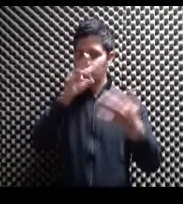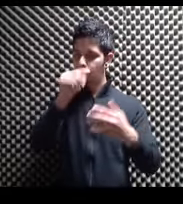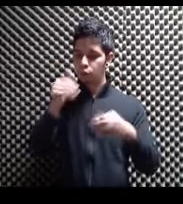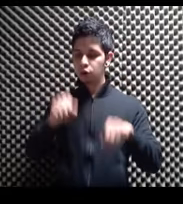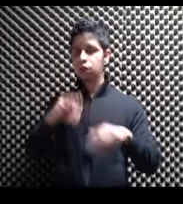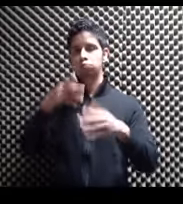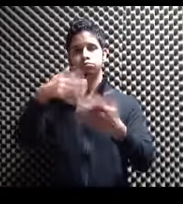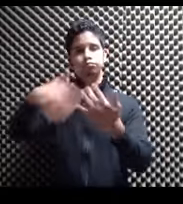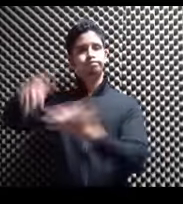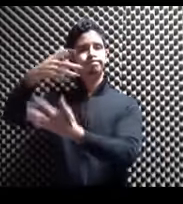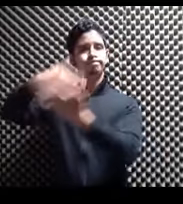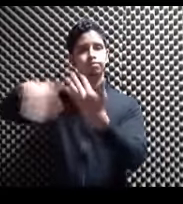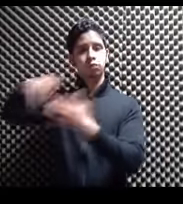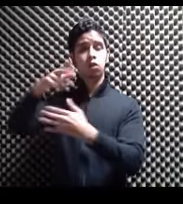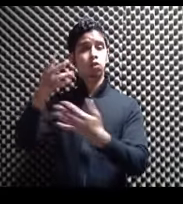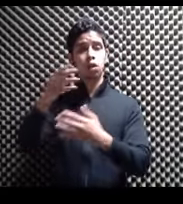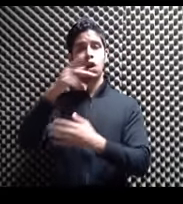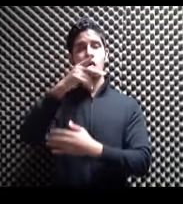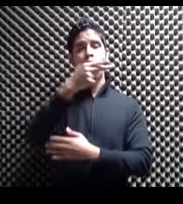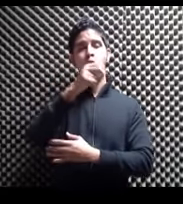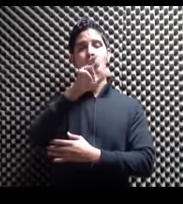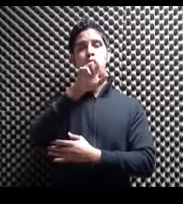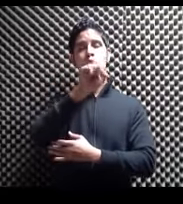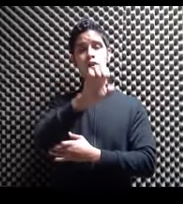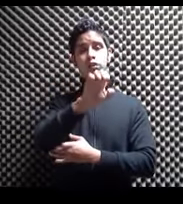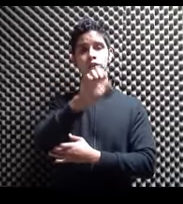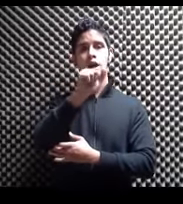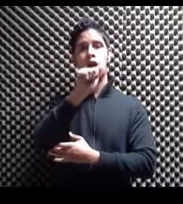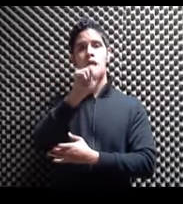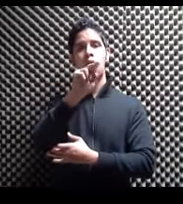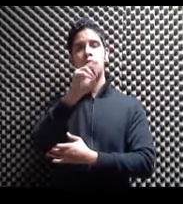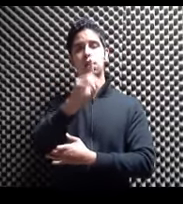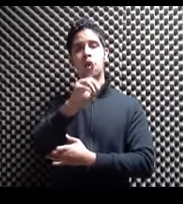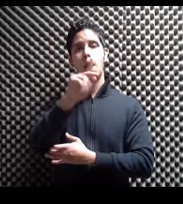Horse and Ponies Juncos @gmail.com y vamos a repetir el número